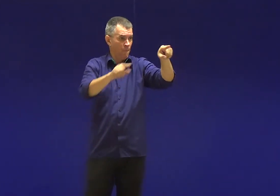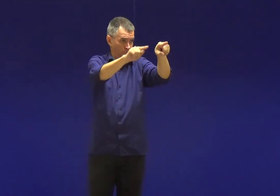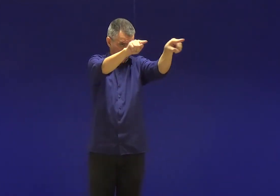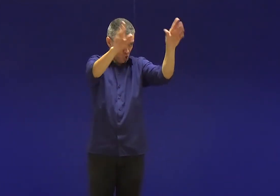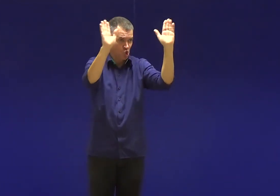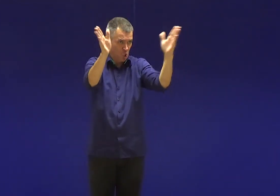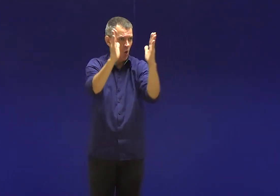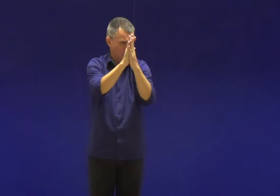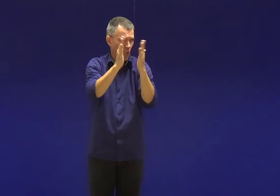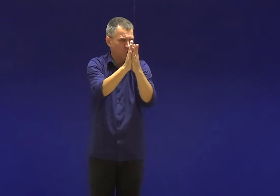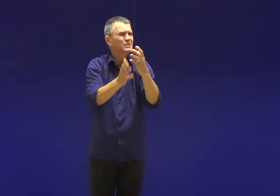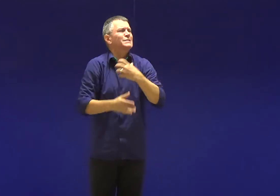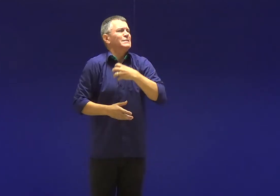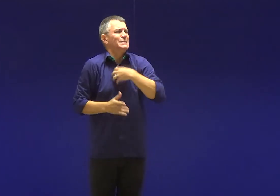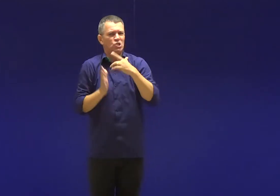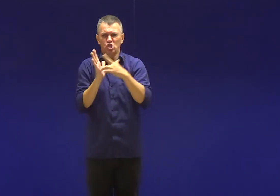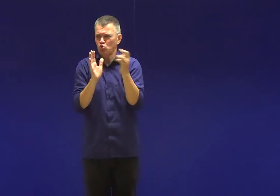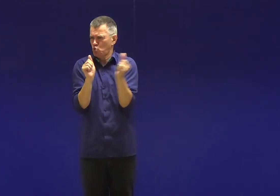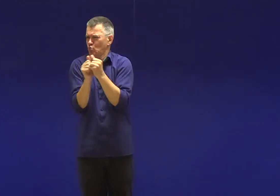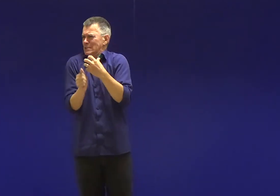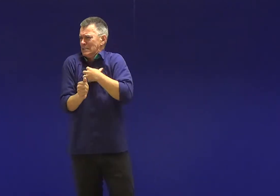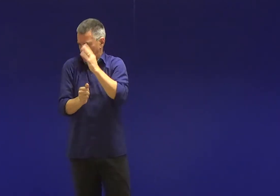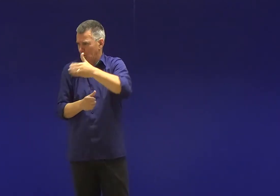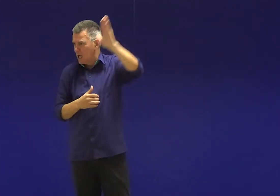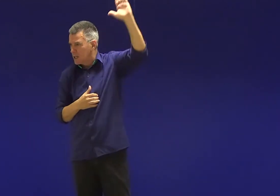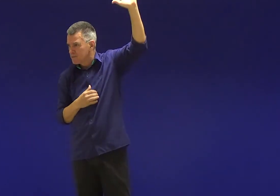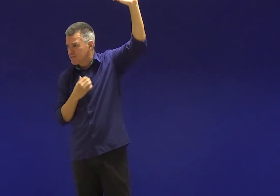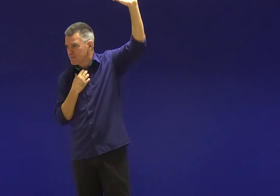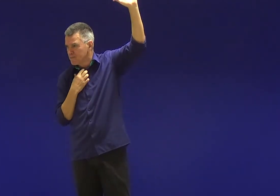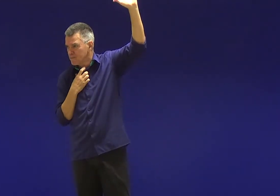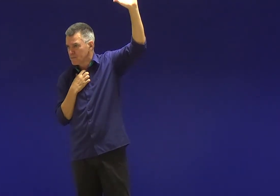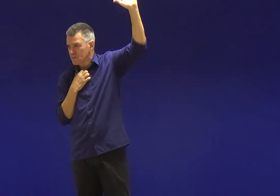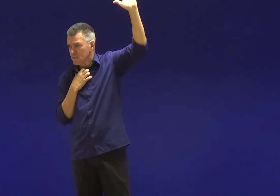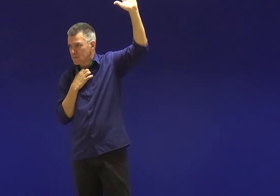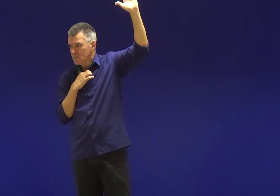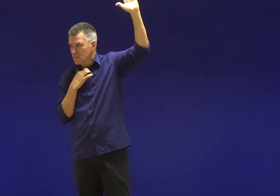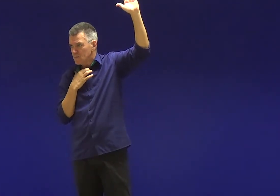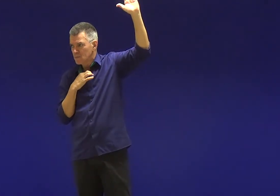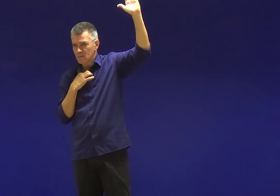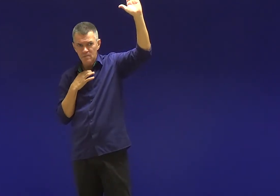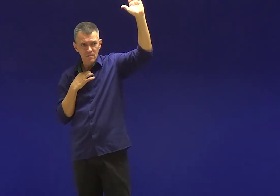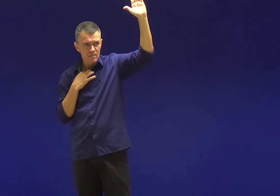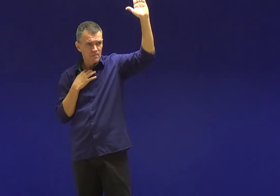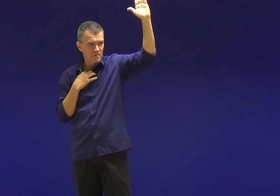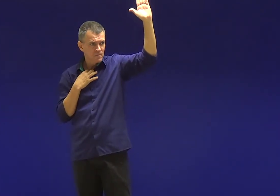Mas eu quero fazer uma pergunta. Você tem orado, mas tem sentido Jesus?